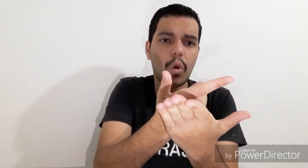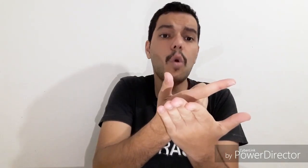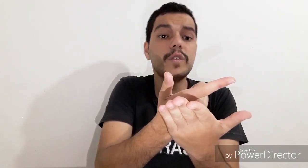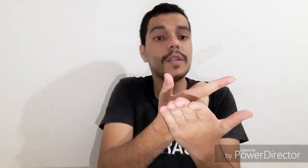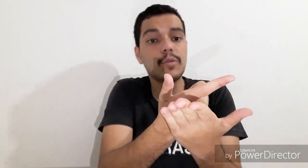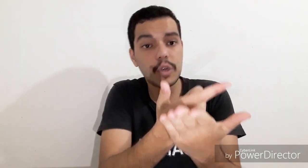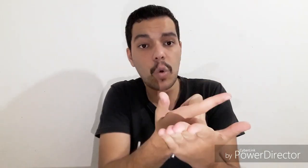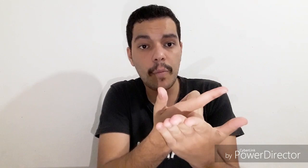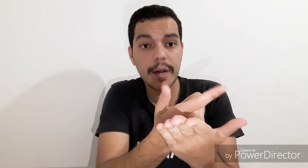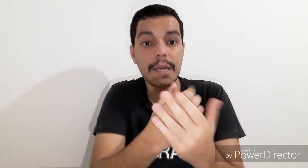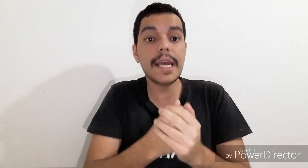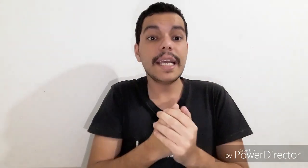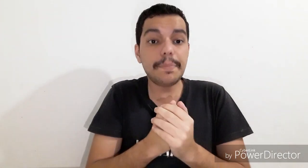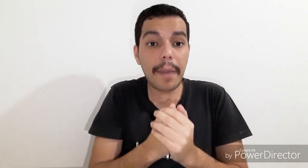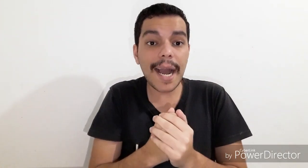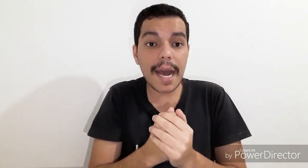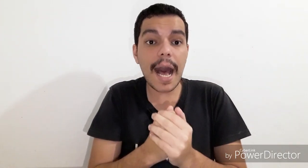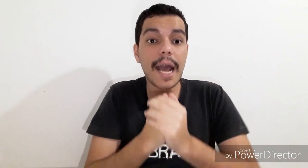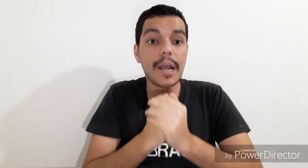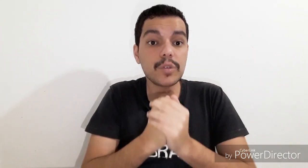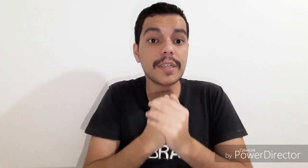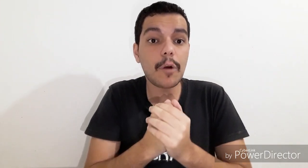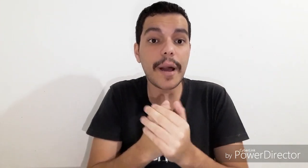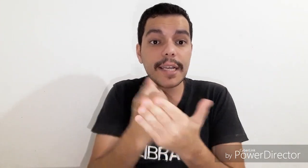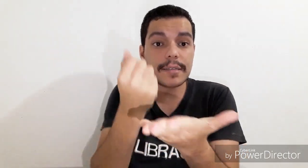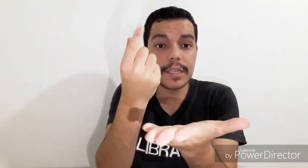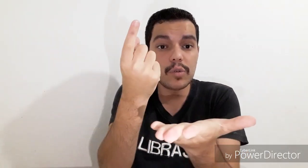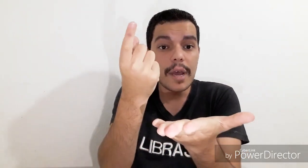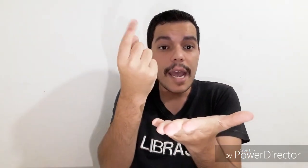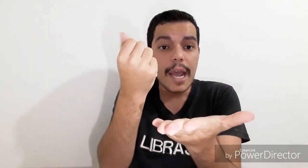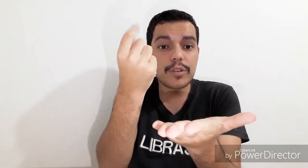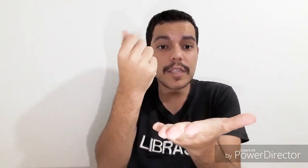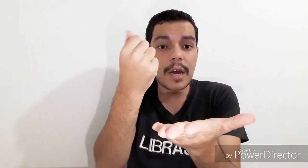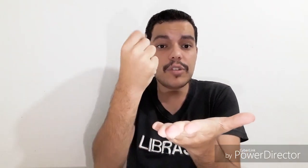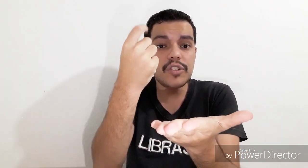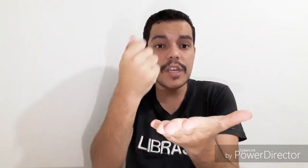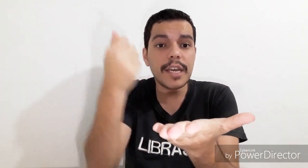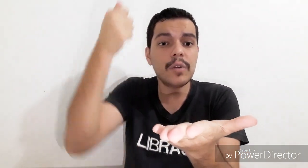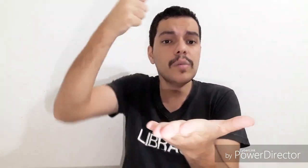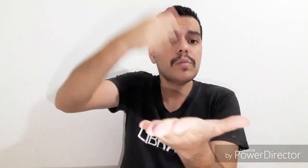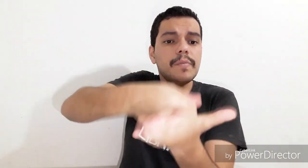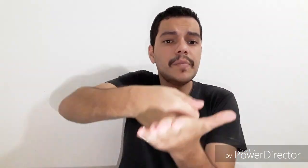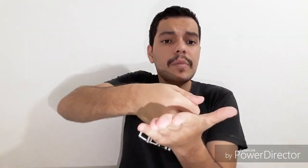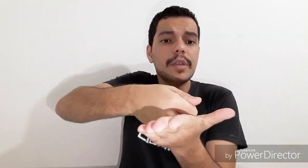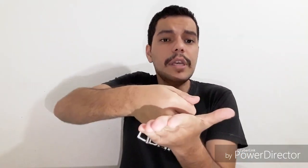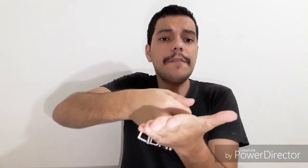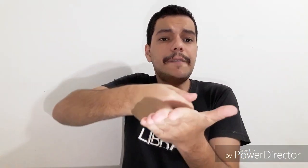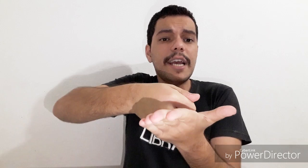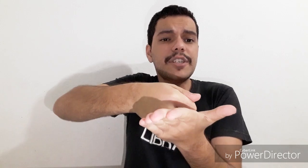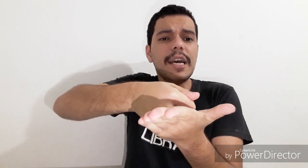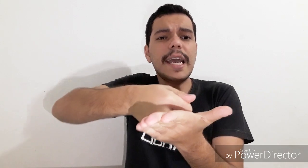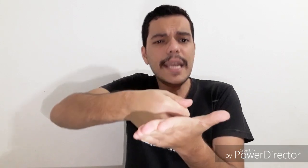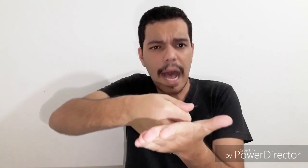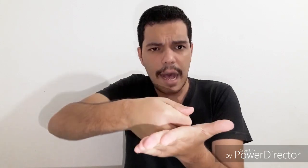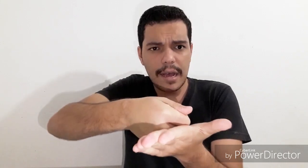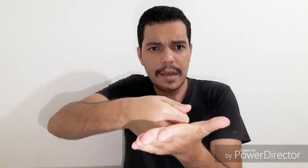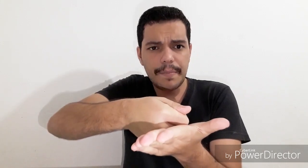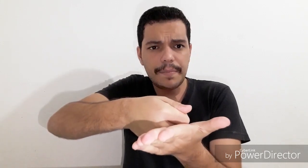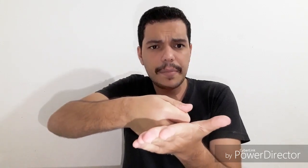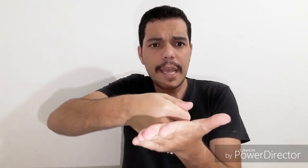ou sinal de compra. E pagar é um sinal parecido, é o sinal de dinheiro e fecha em